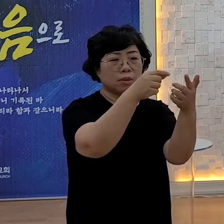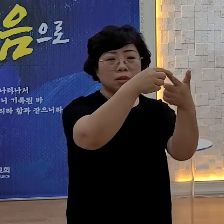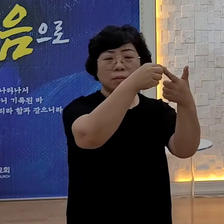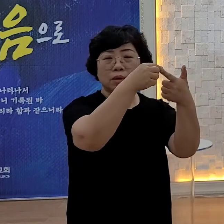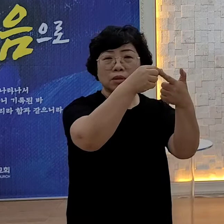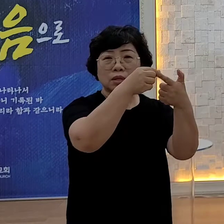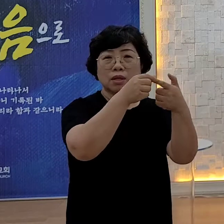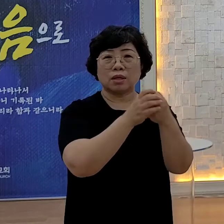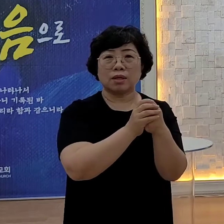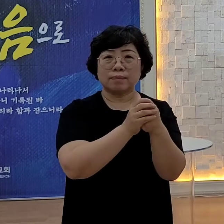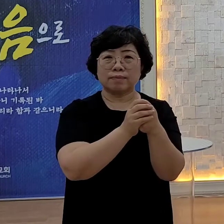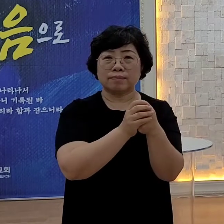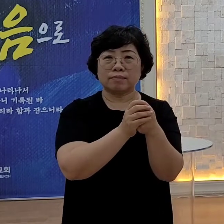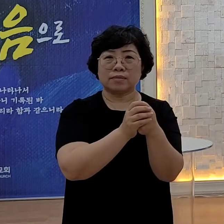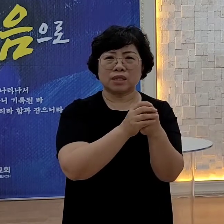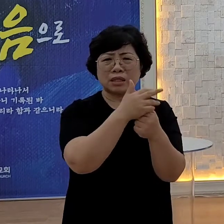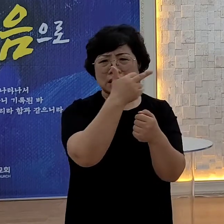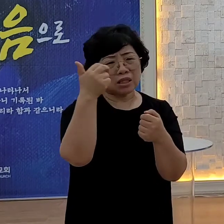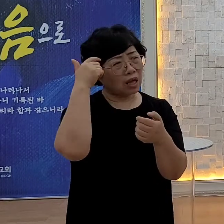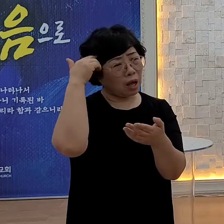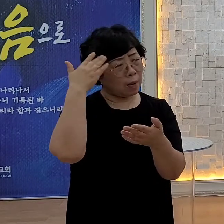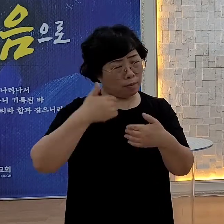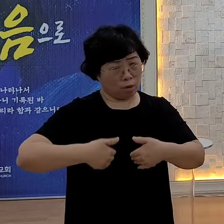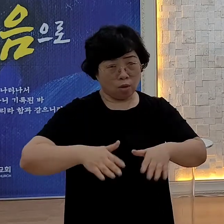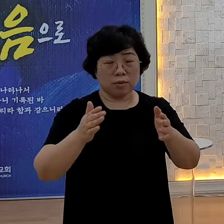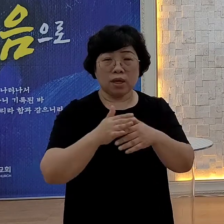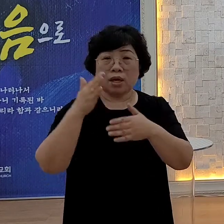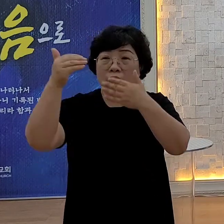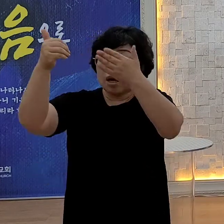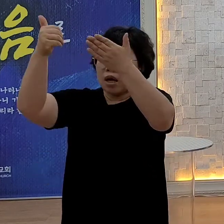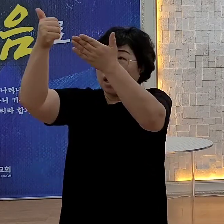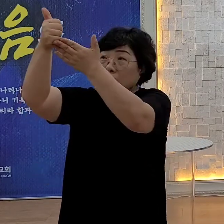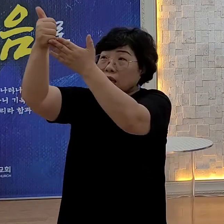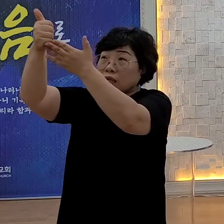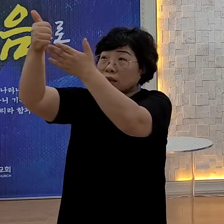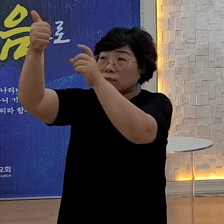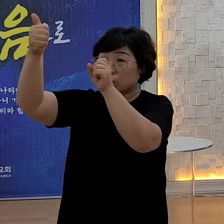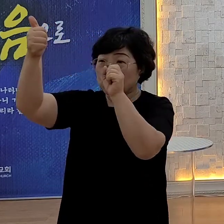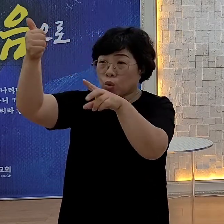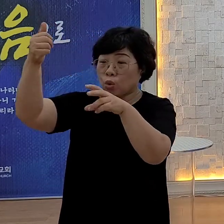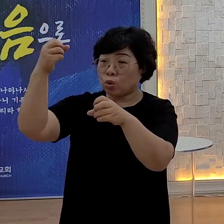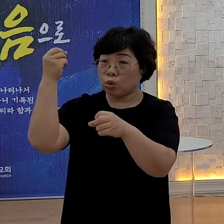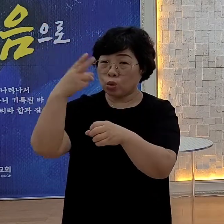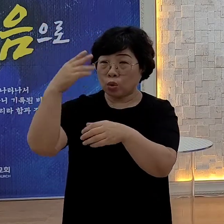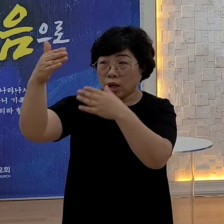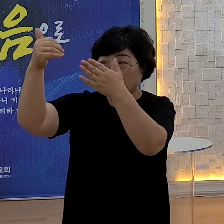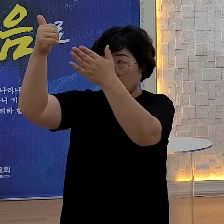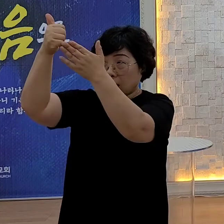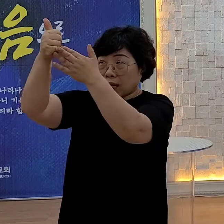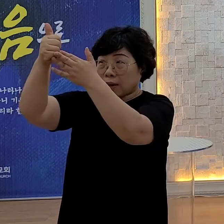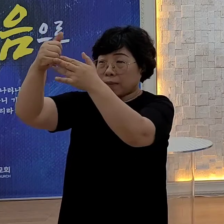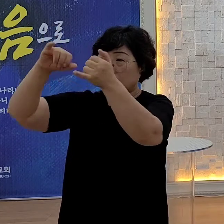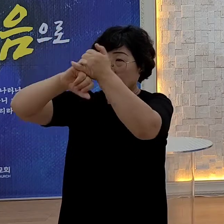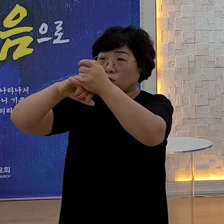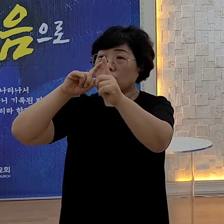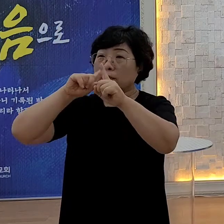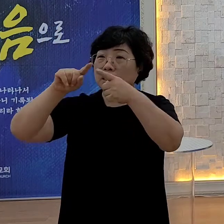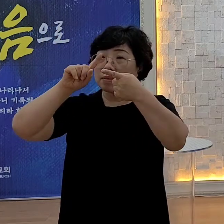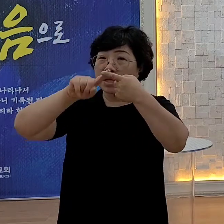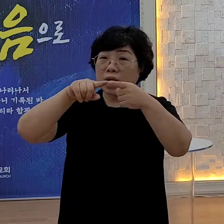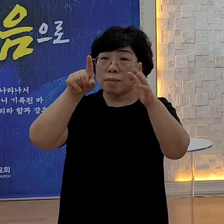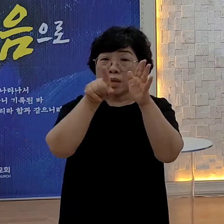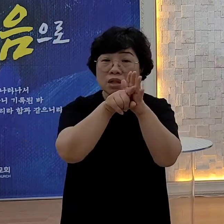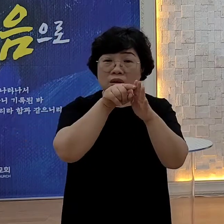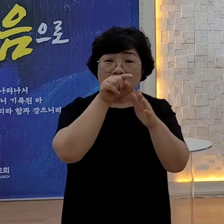거창하게 하거나 또 다르게 생각하면 하나님을 믿는, 그리고 그분의 약속의 말씀을 믿는, 이게 진짜